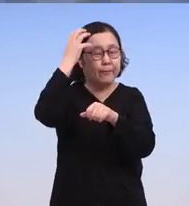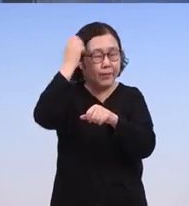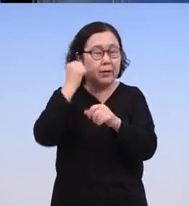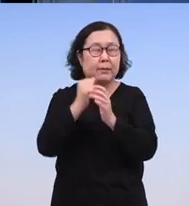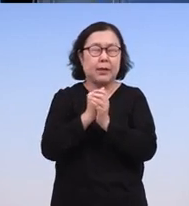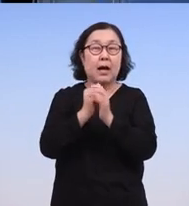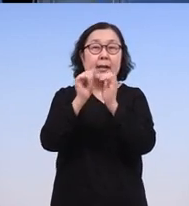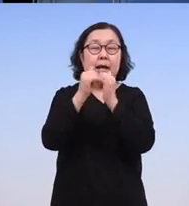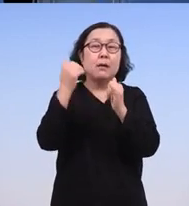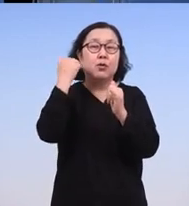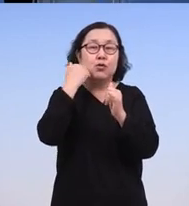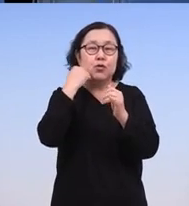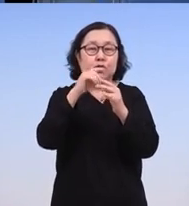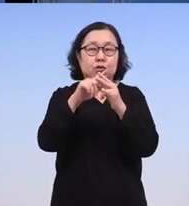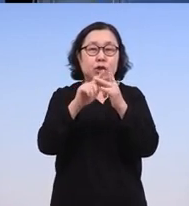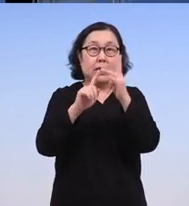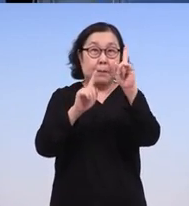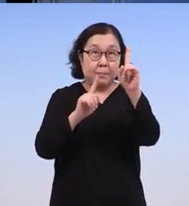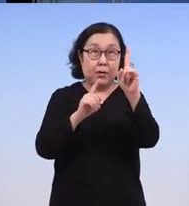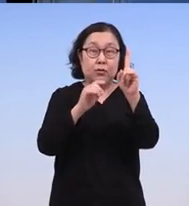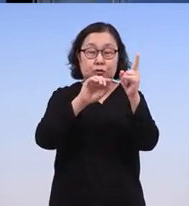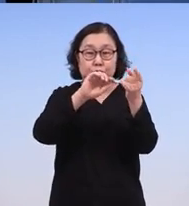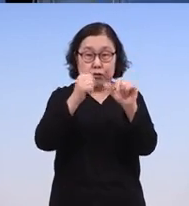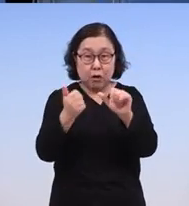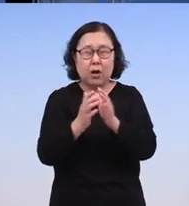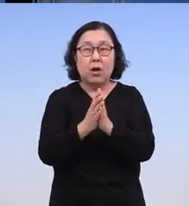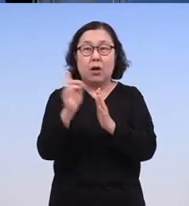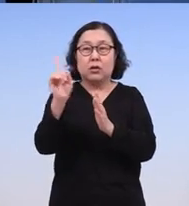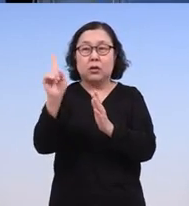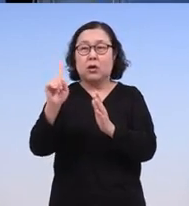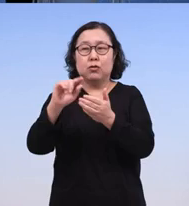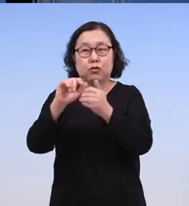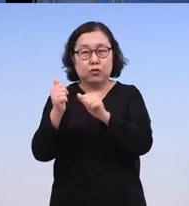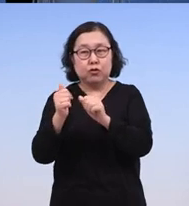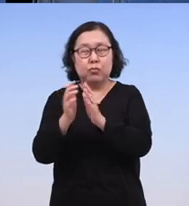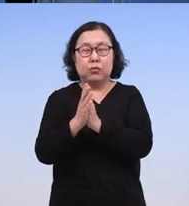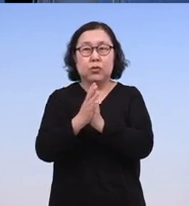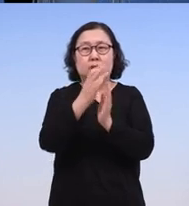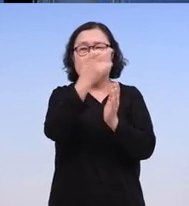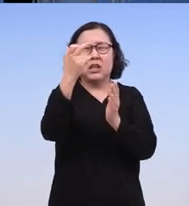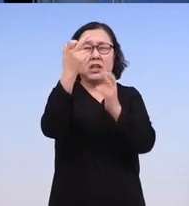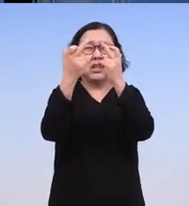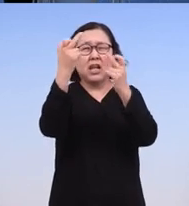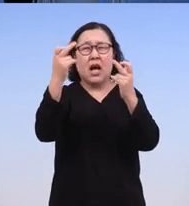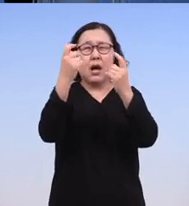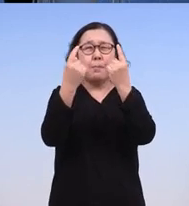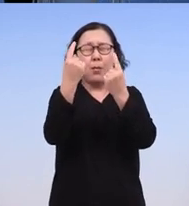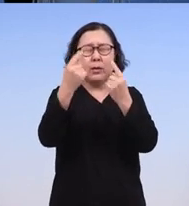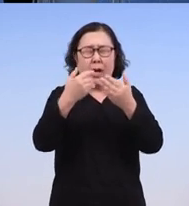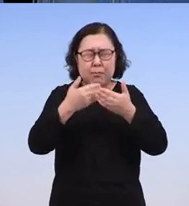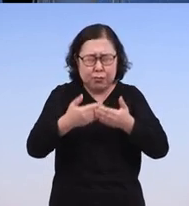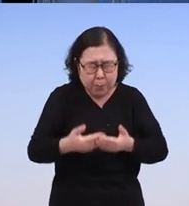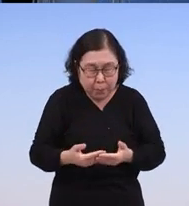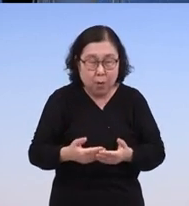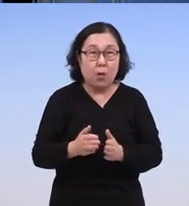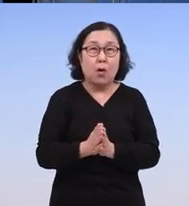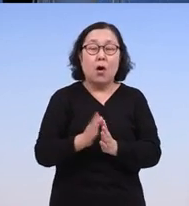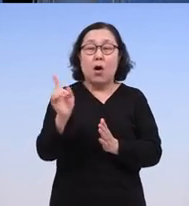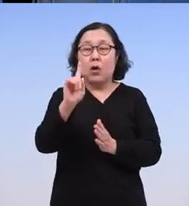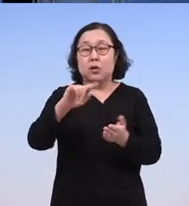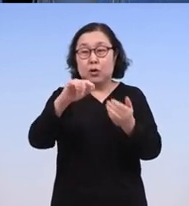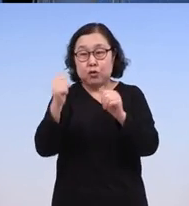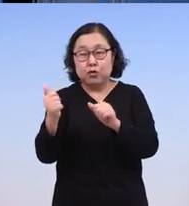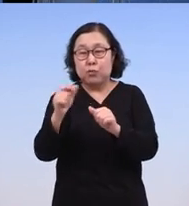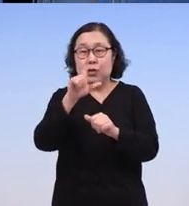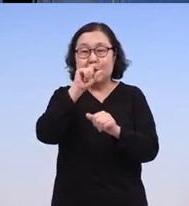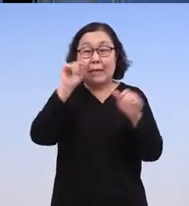들어보십시오. 사람은 누구나 한 번은 죽지만 어떤 죽음은 태산보다 무겁고 어떤